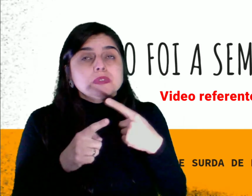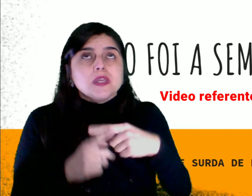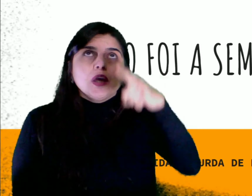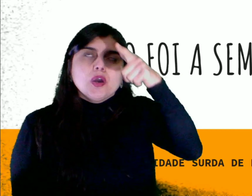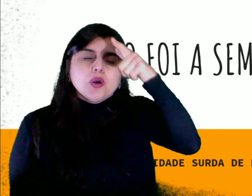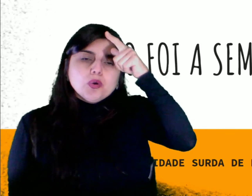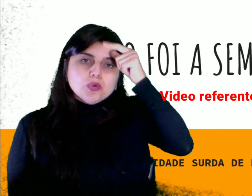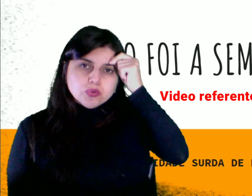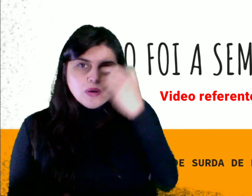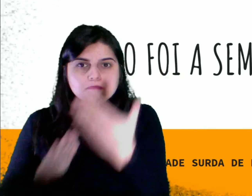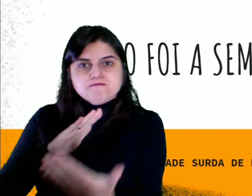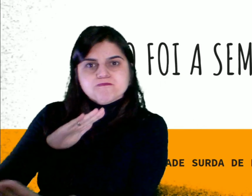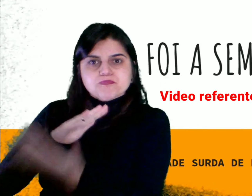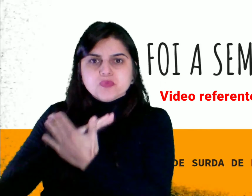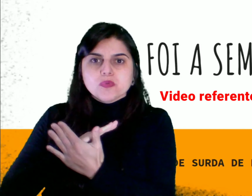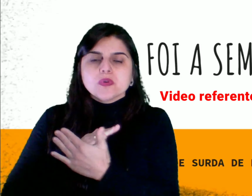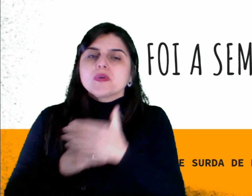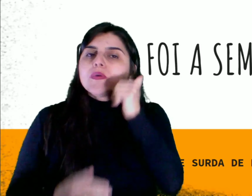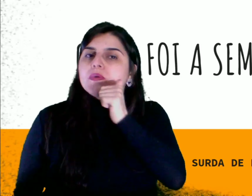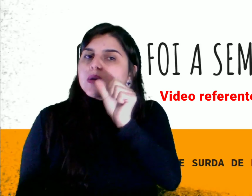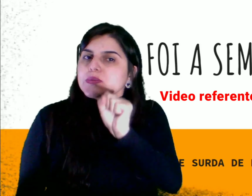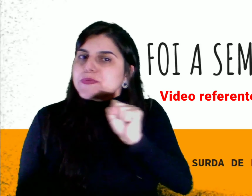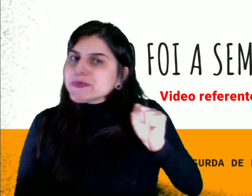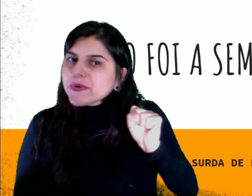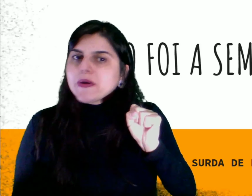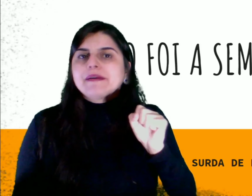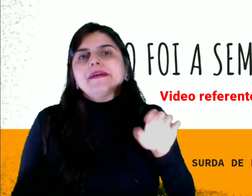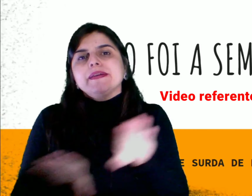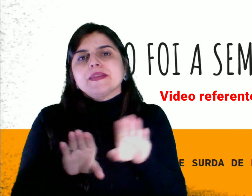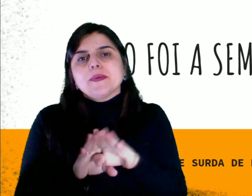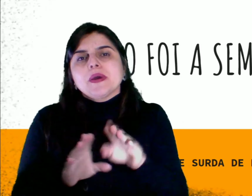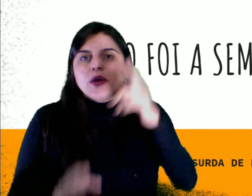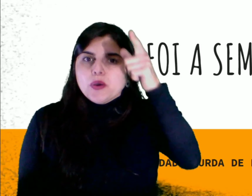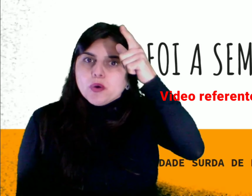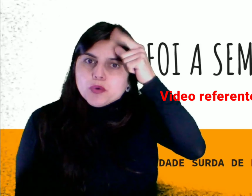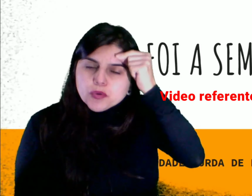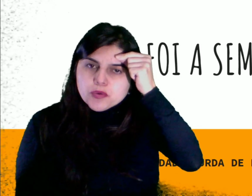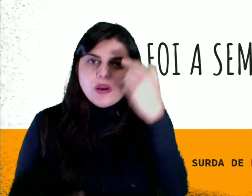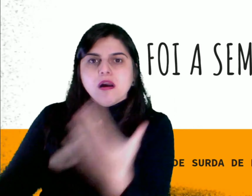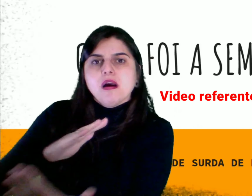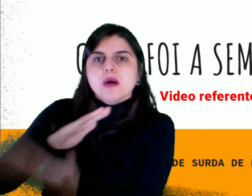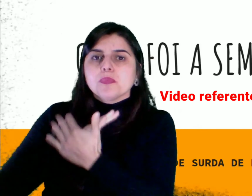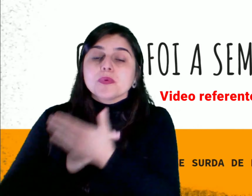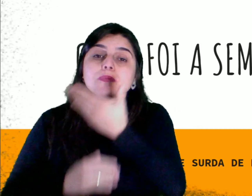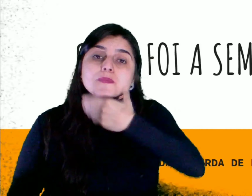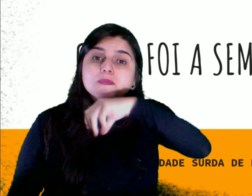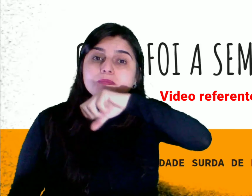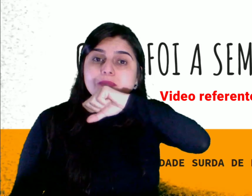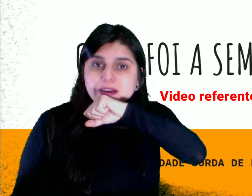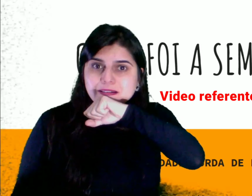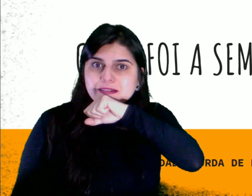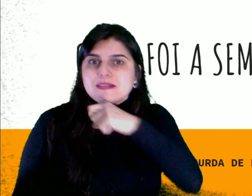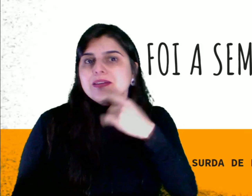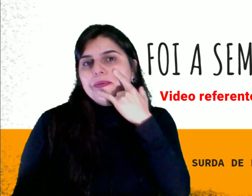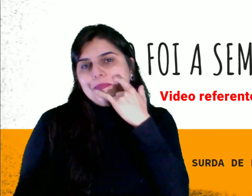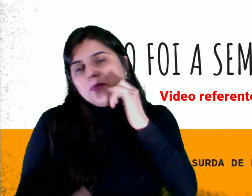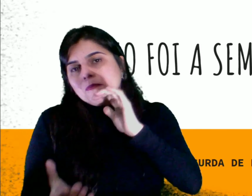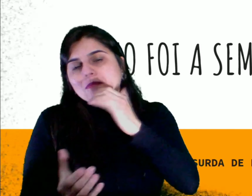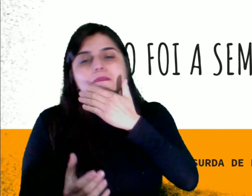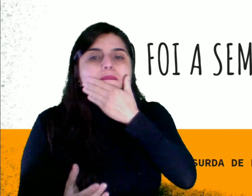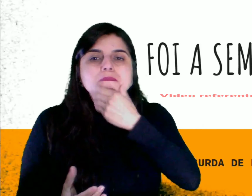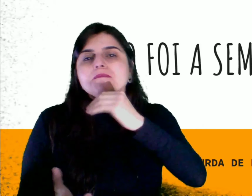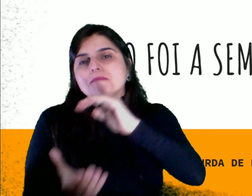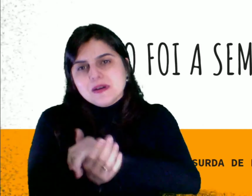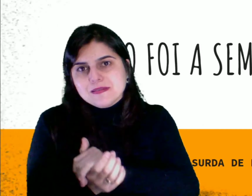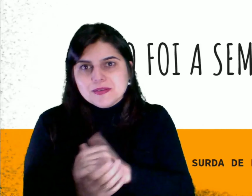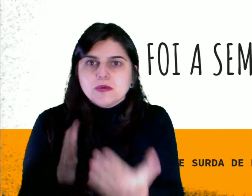Então, eu vou mostrar para vocês em relação às atividades propostas, às aulas, né? Que ainda bem eu tenho aqui a minha família,